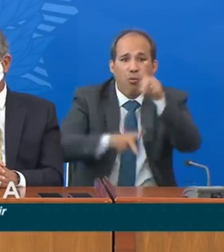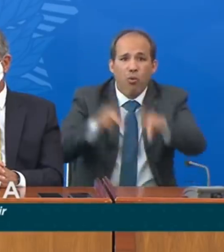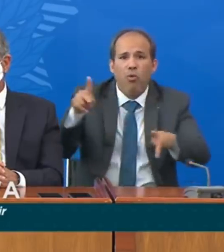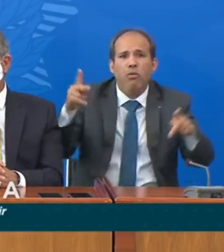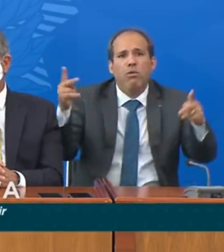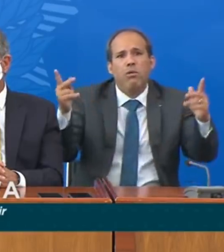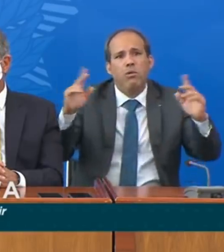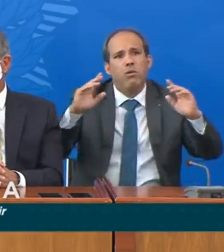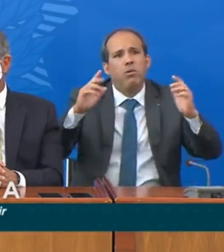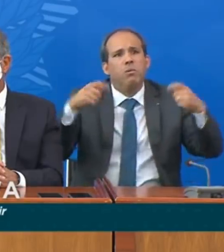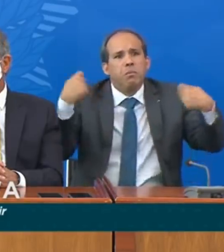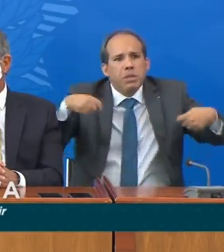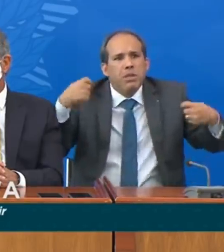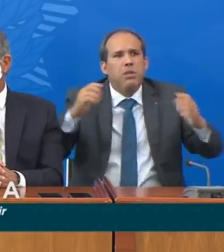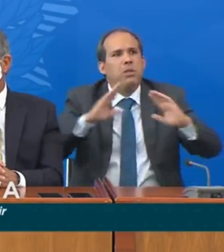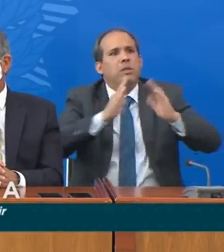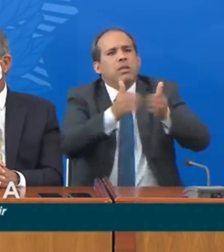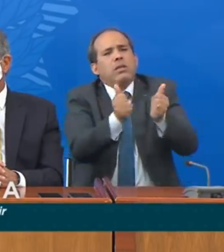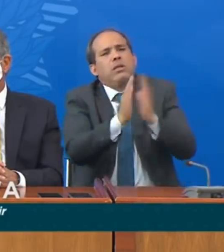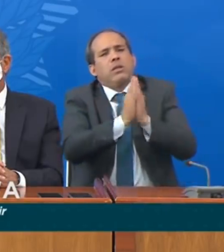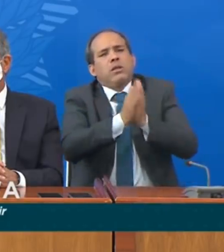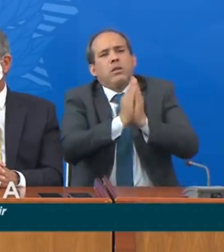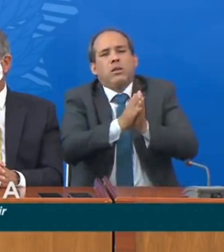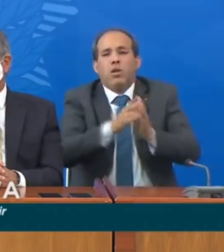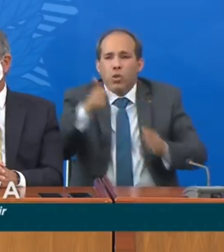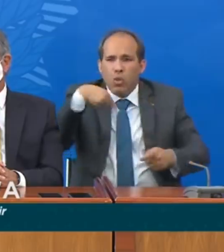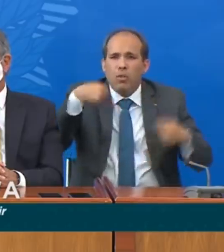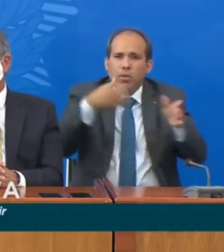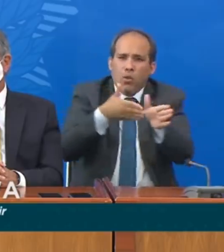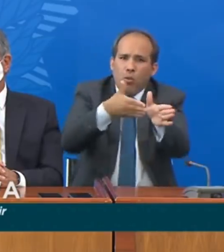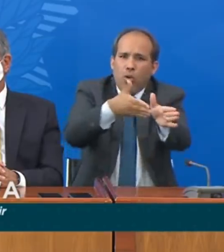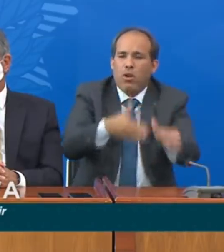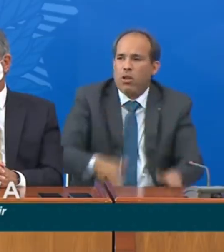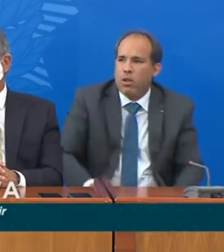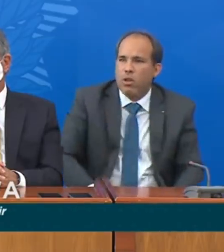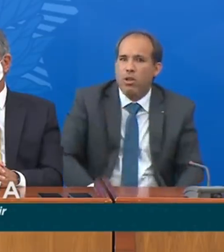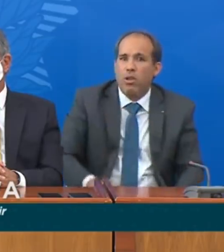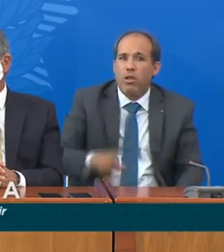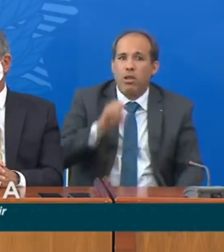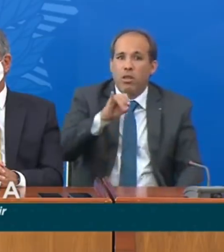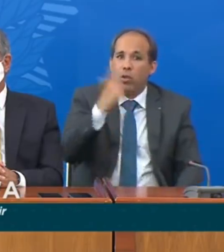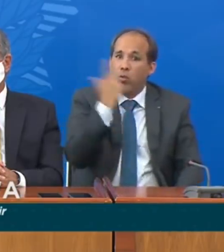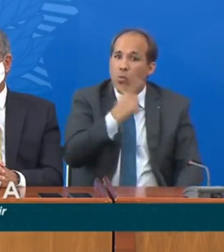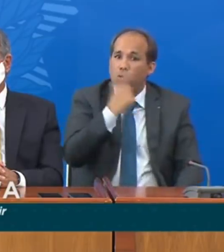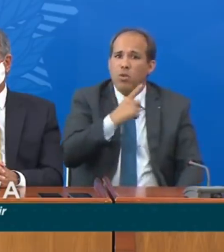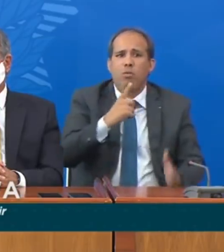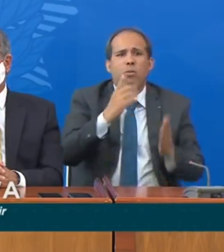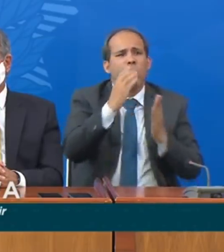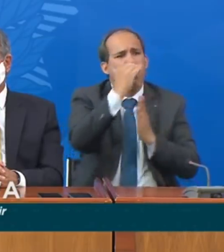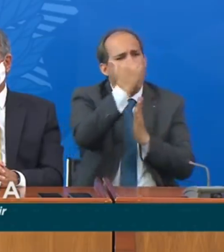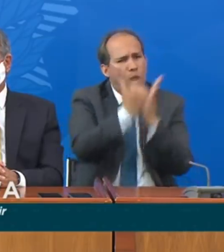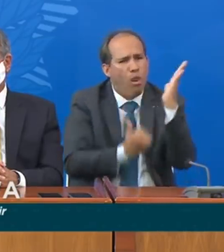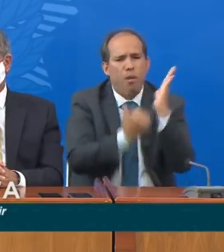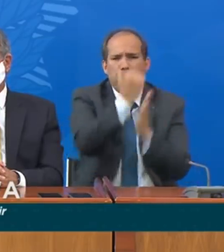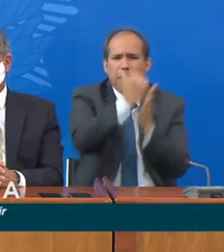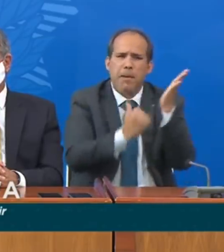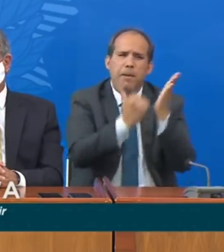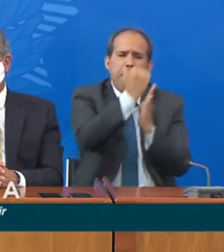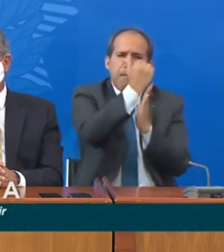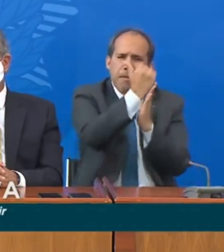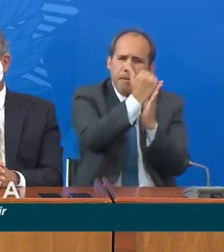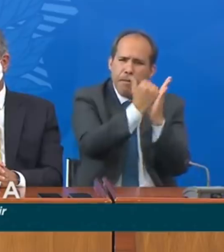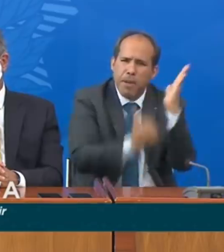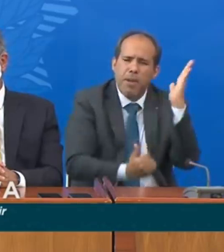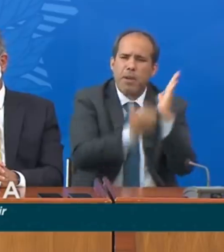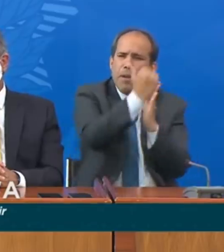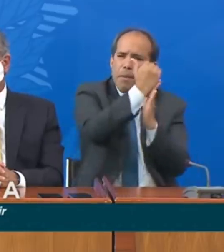ser leais à população. Eles nos dizem o tempo todo. Quando nós reduzimos, e várias reduções tivemos ao longo de 2 anos, no preço